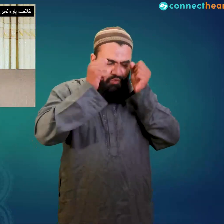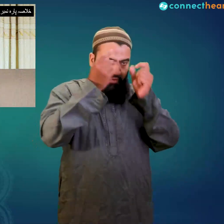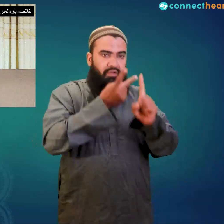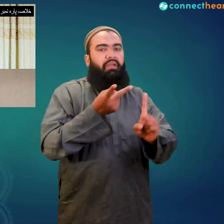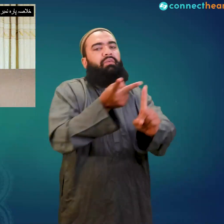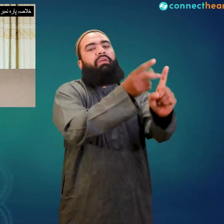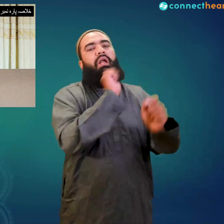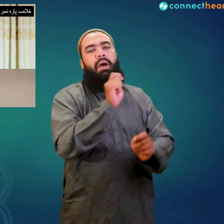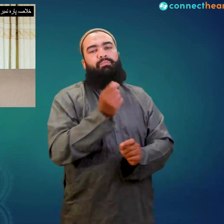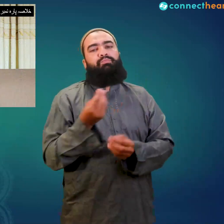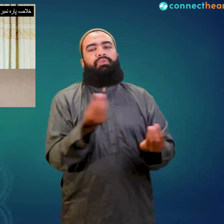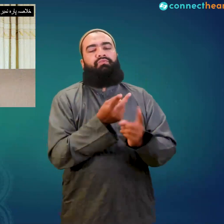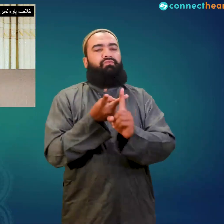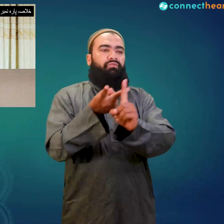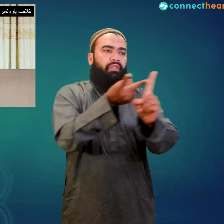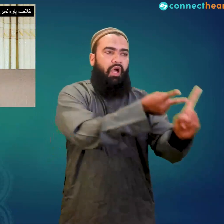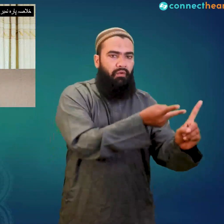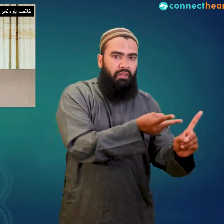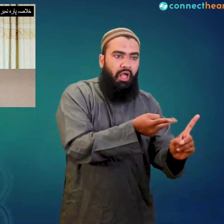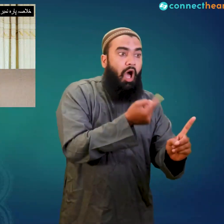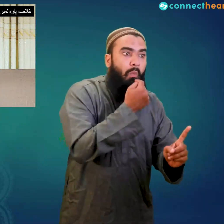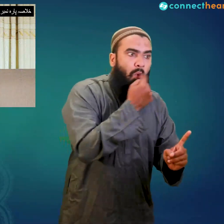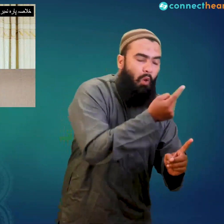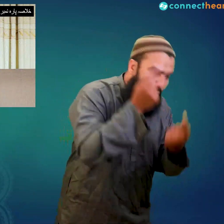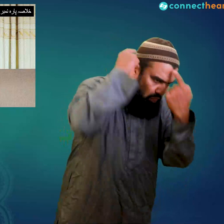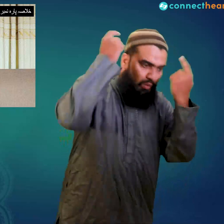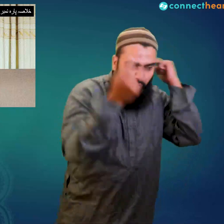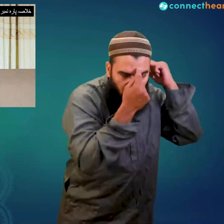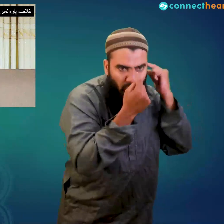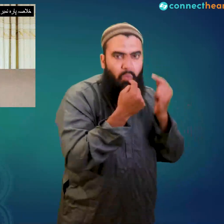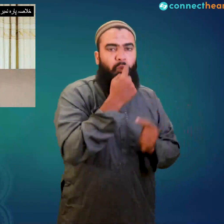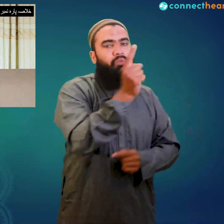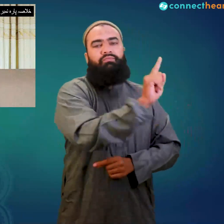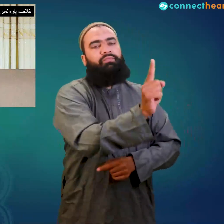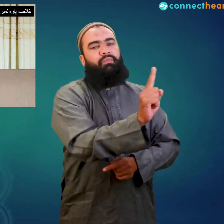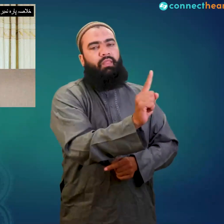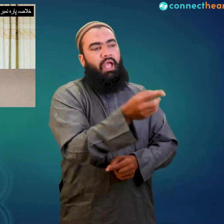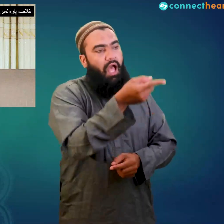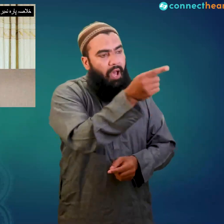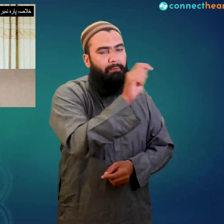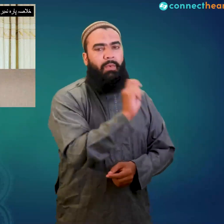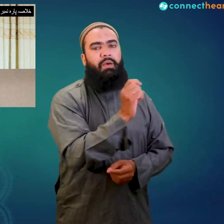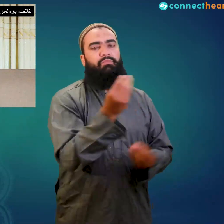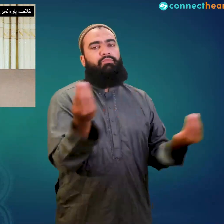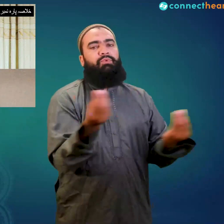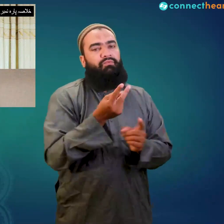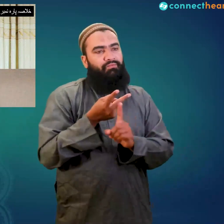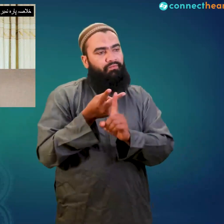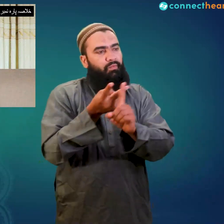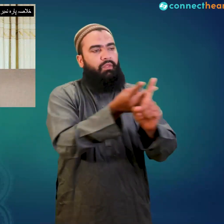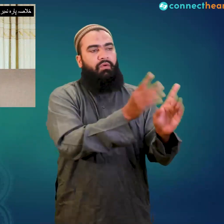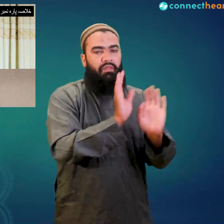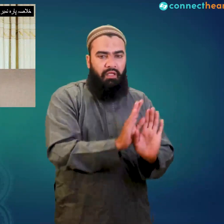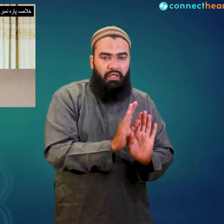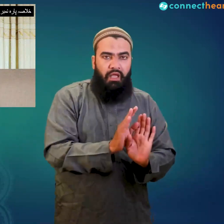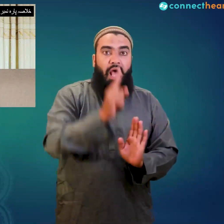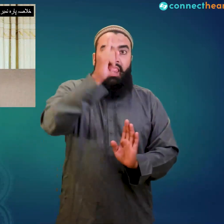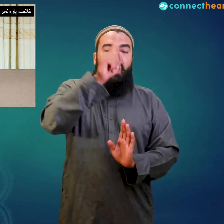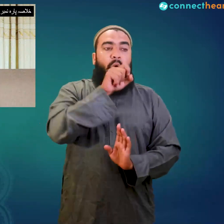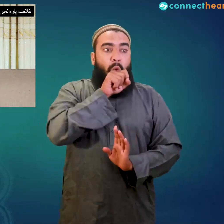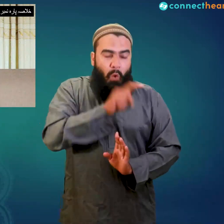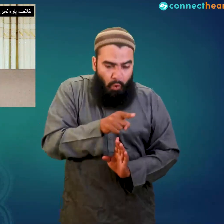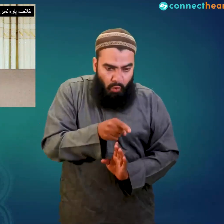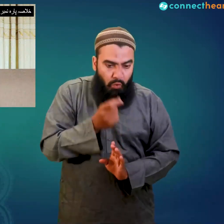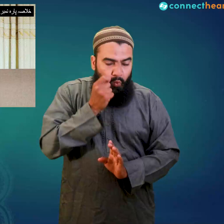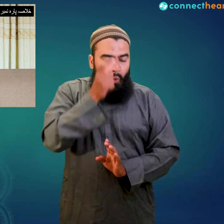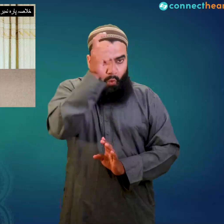سکتے، ہدایت اللہ کے ہاتھ میں ہے، یعنی آپ صلی اللہ علیہ وسلم کا پیغام پہنچانا ہی کافی ہے، ہدایت